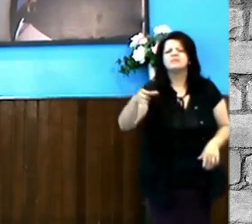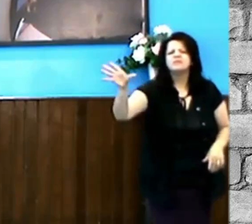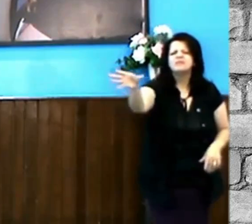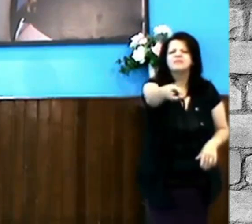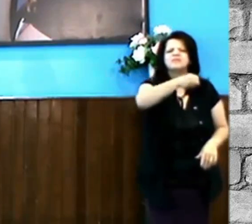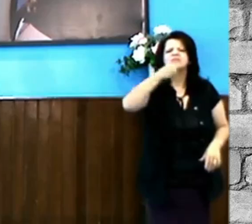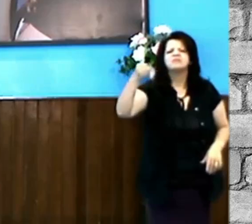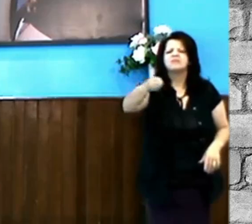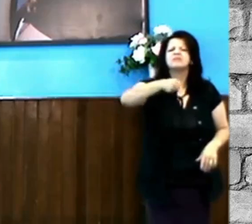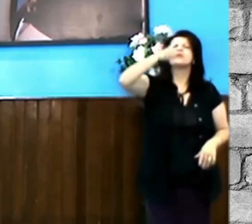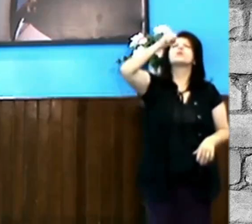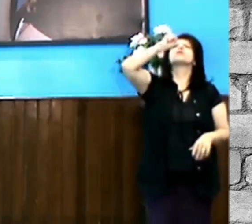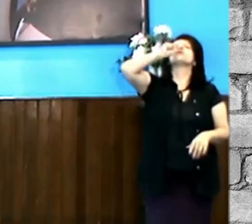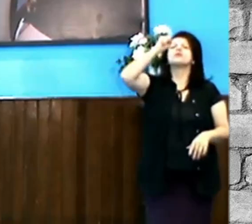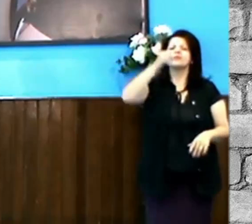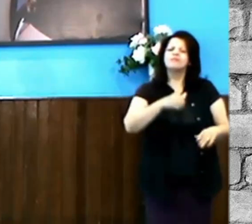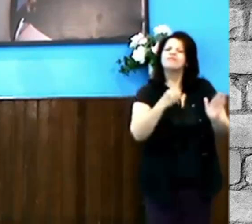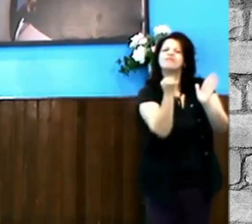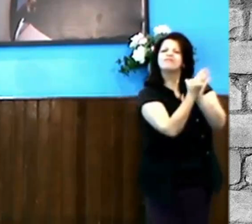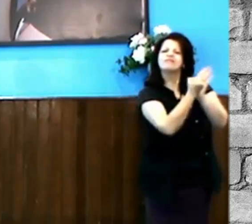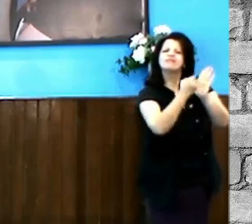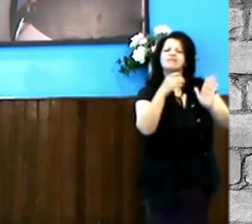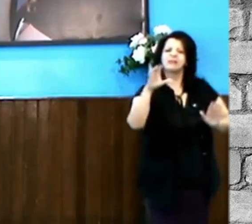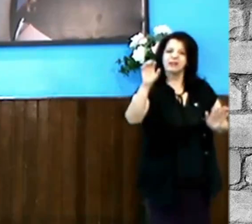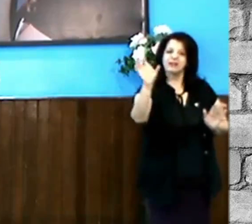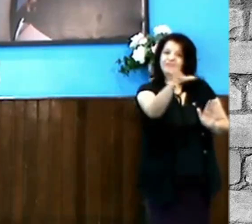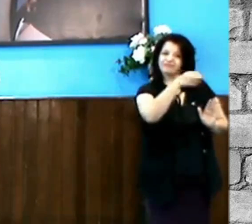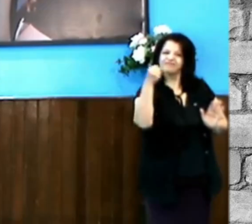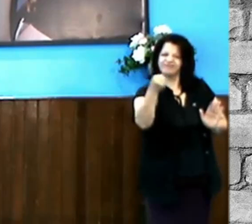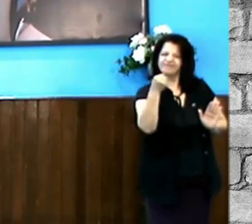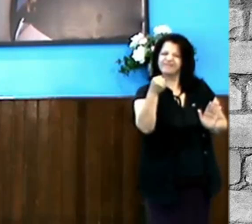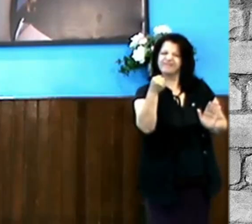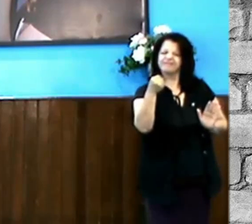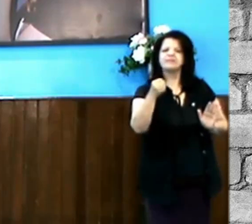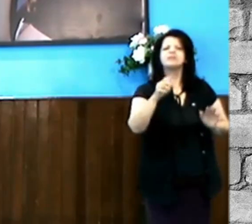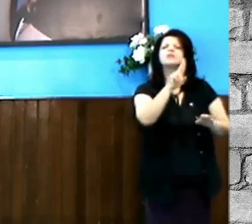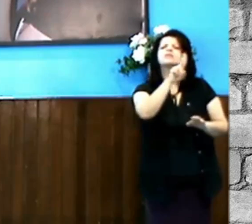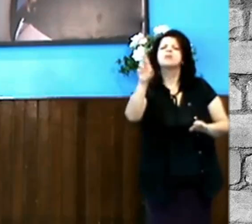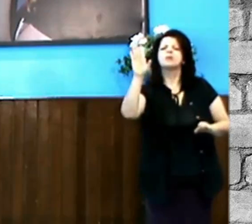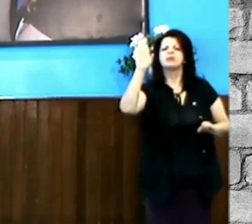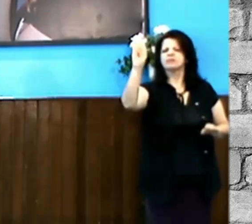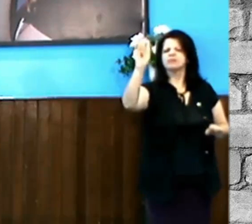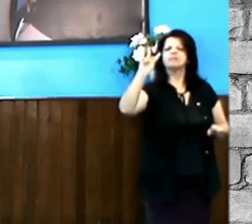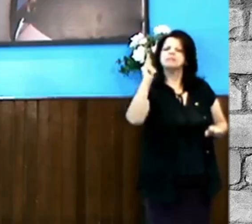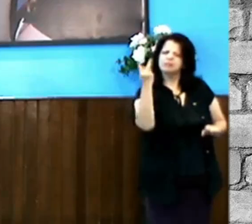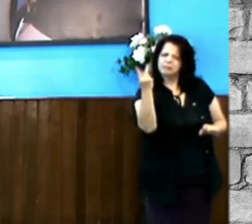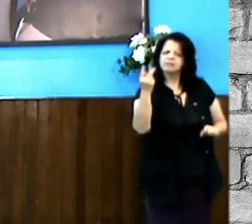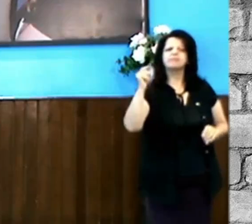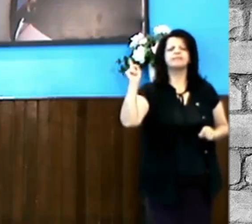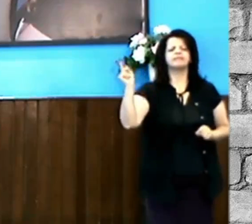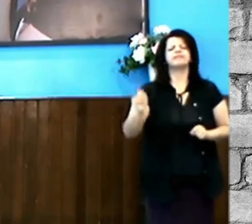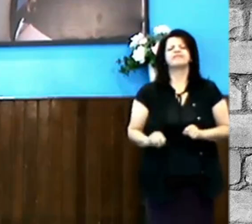determinada marca de cerveja lá na cidade de Belo Horizonte, a cerveja chamada de Belo Horizontina. O problema